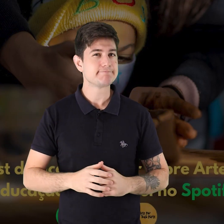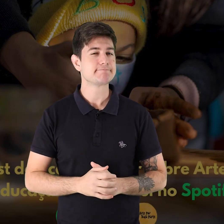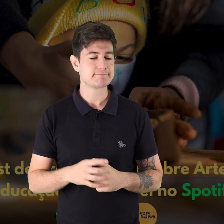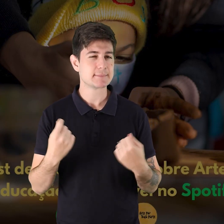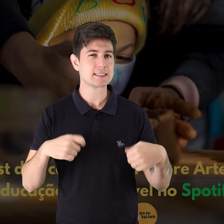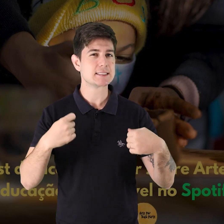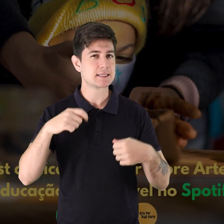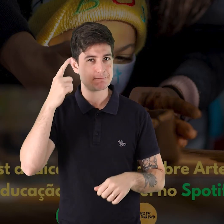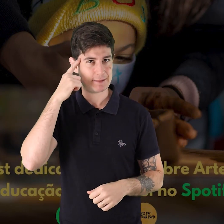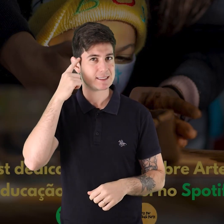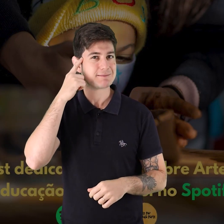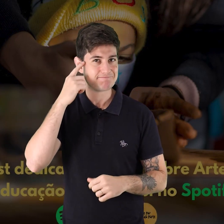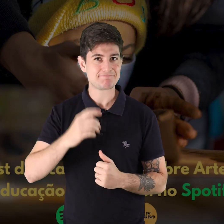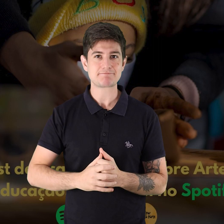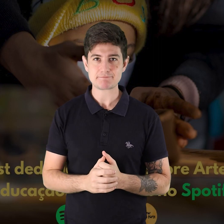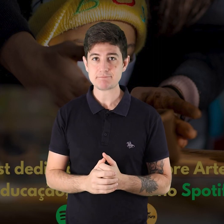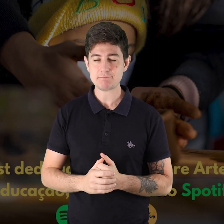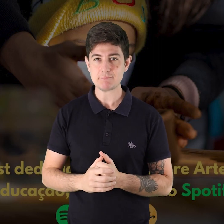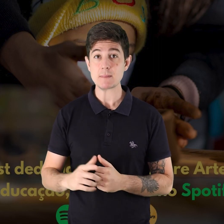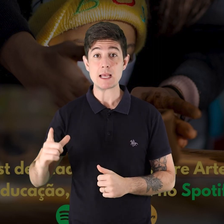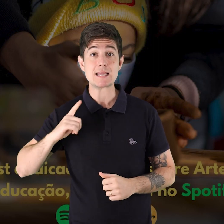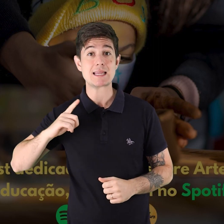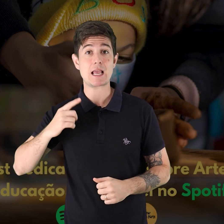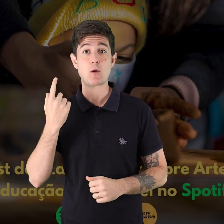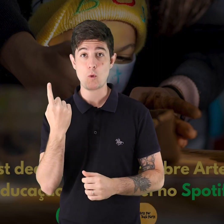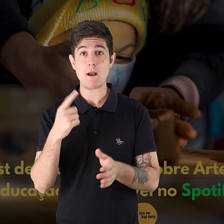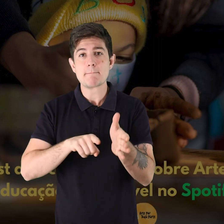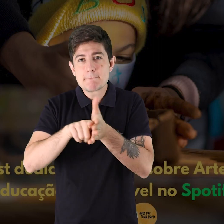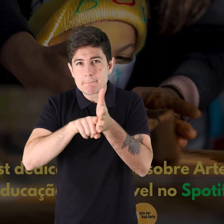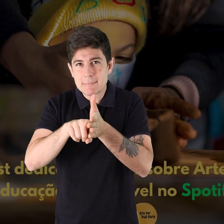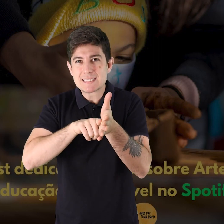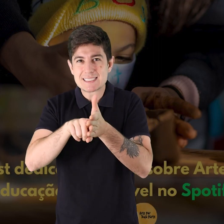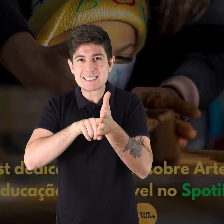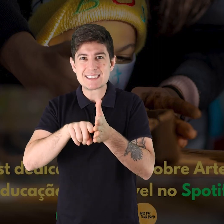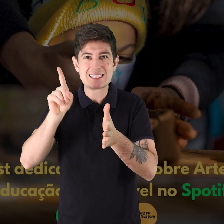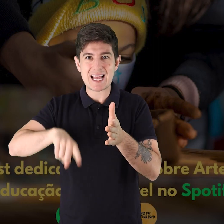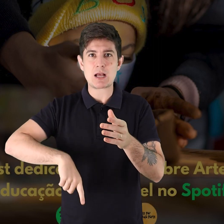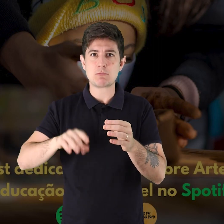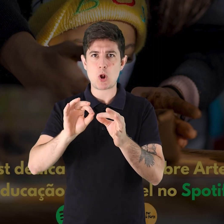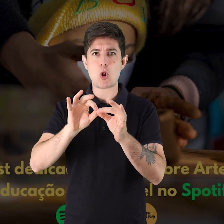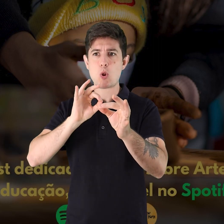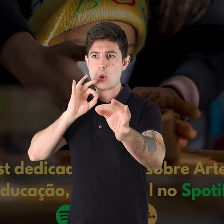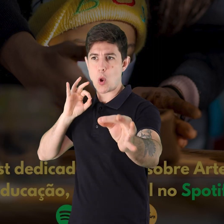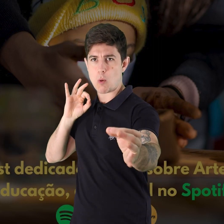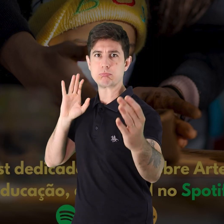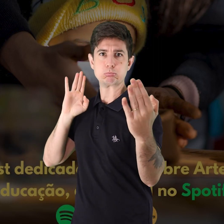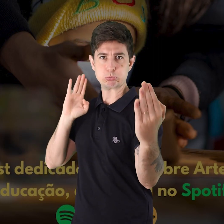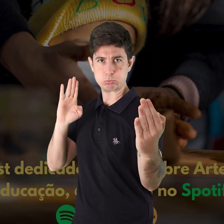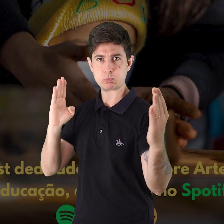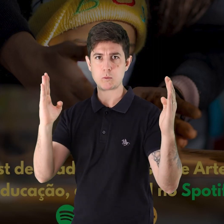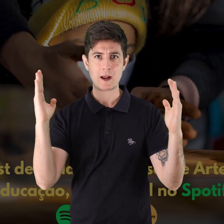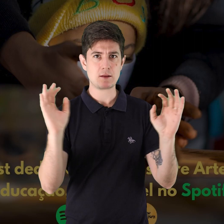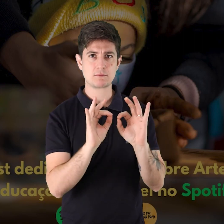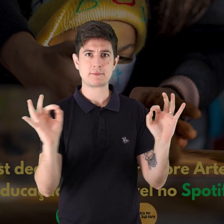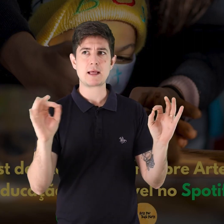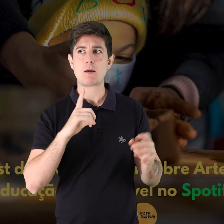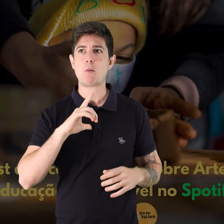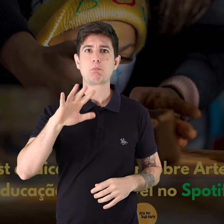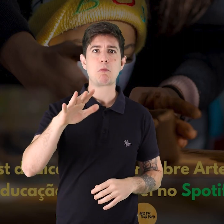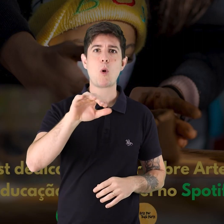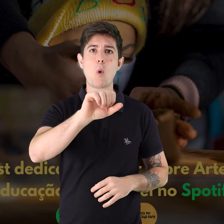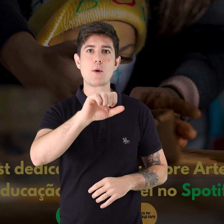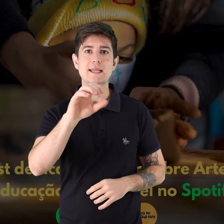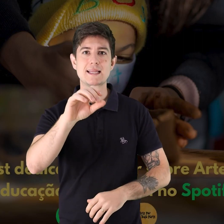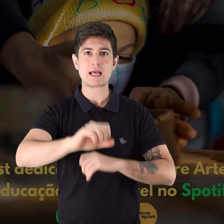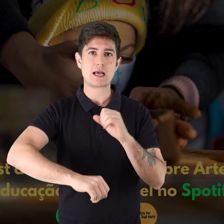estão depressivas? Então, uma coisa interessante, tem uma pesquisa que é a pesquisa mais longe da história, mais longeva